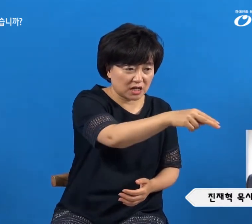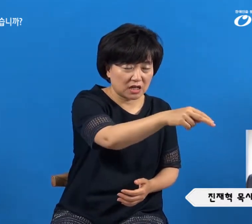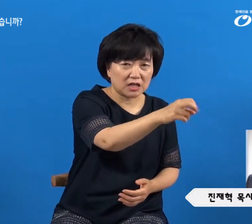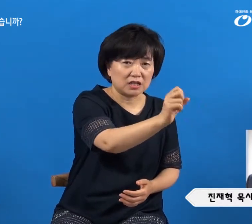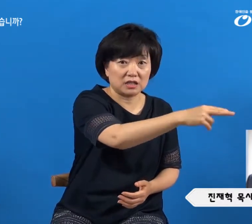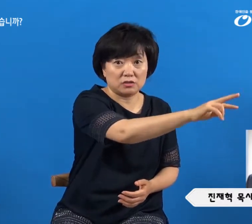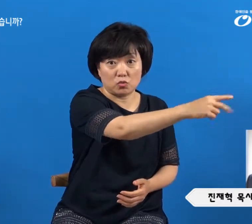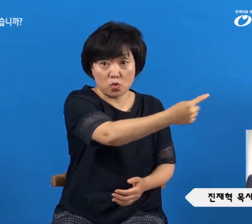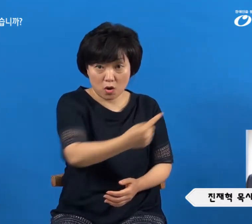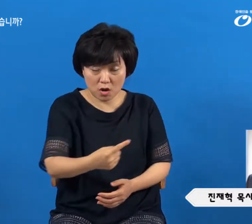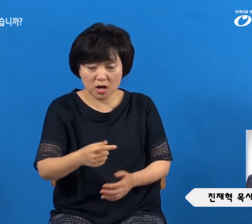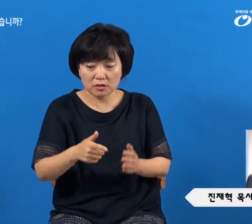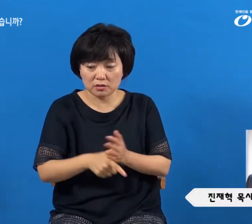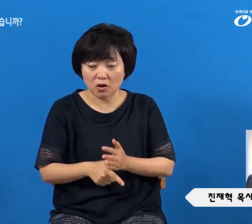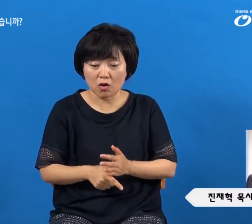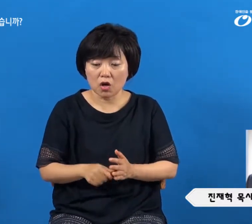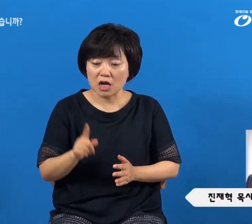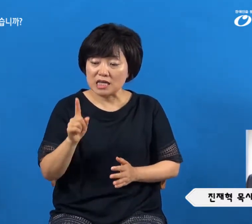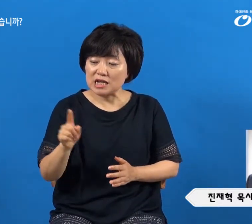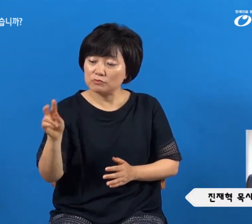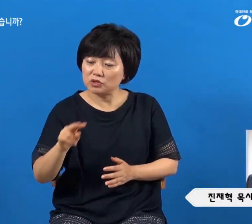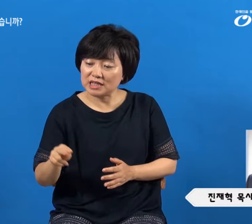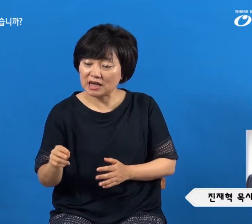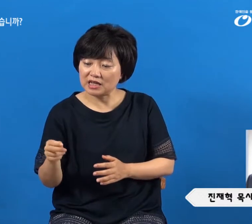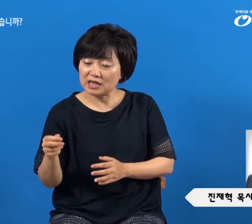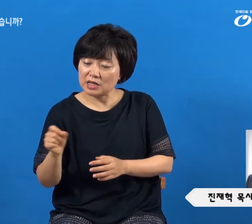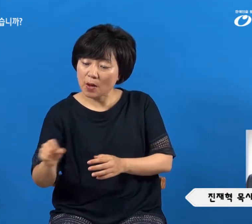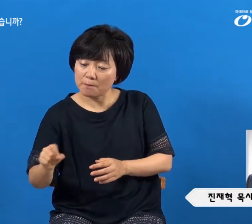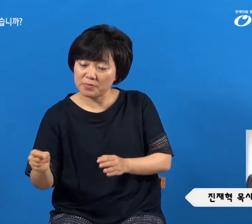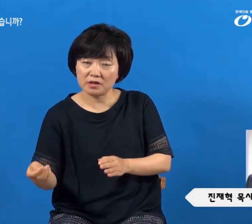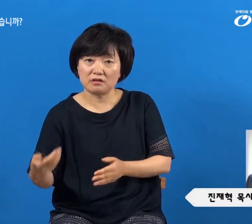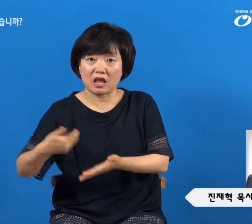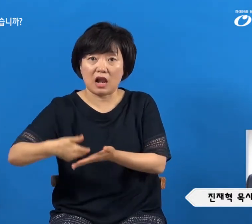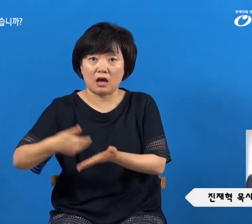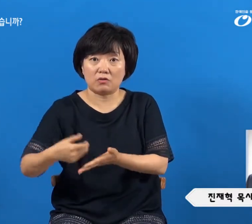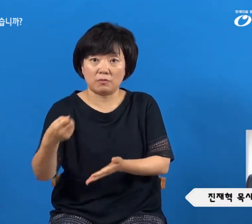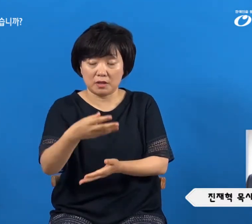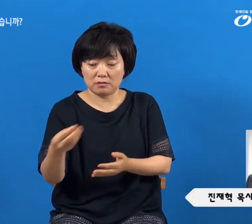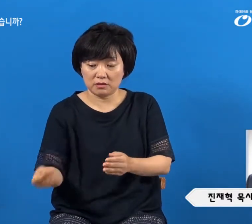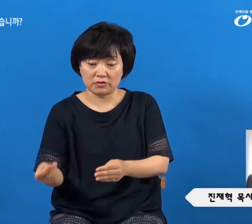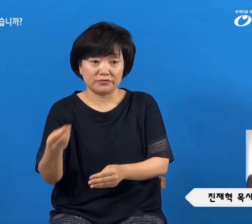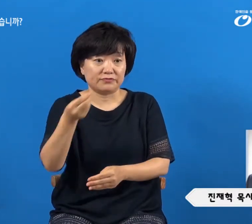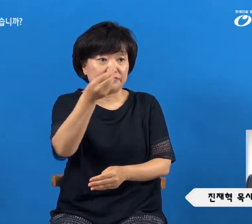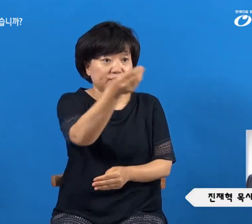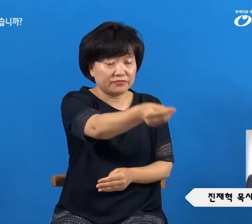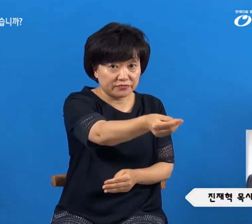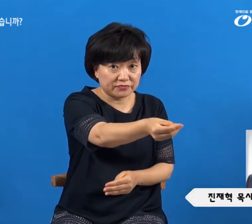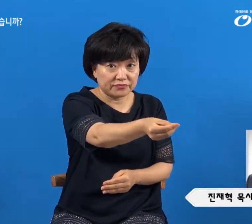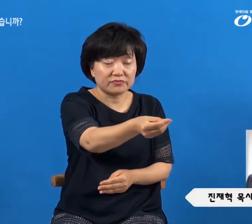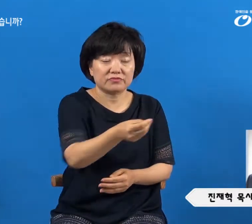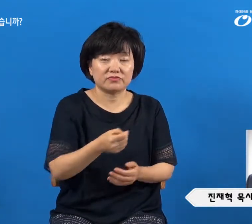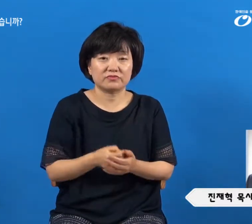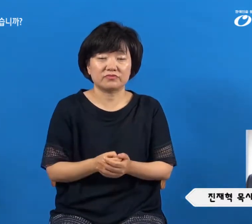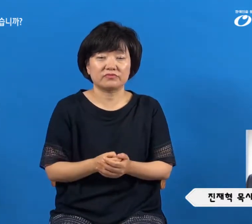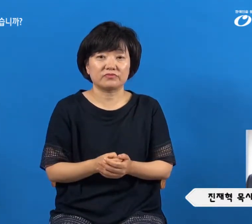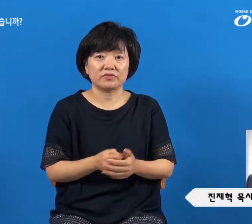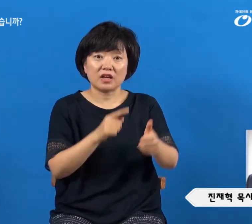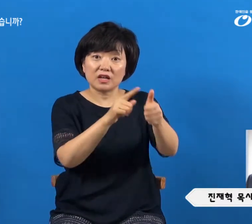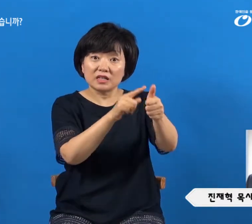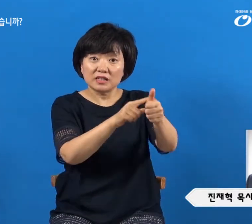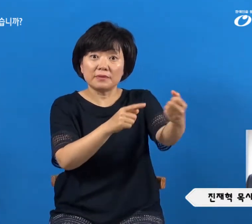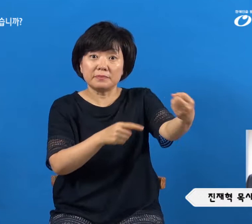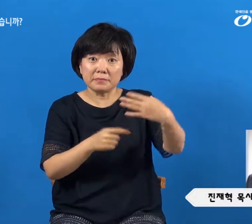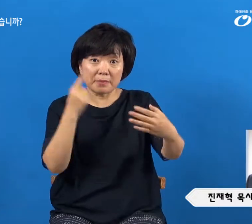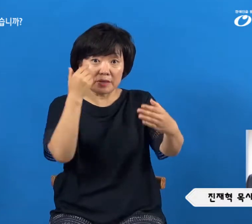달라고 이야기합니다. 그래서 거지가 연필을 줍니다. 그 연필을 받고 난 다음에 지글러 박사가 이렇게